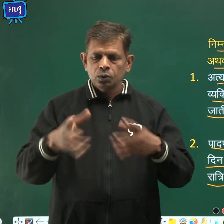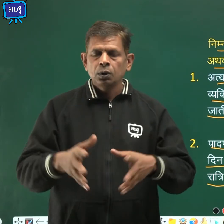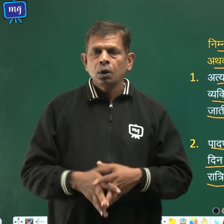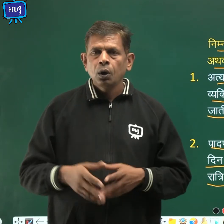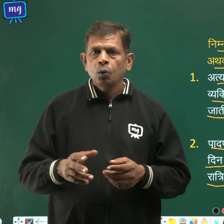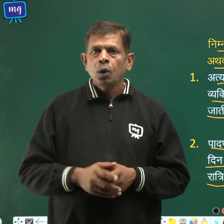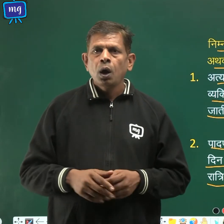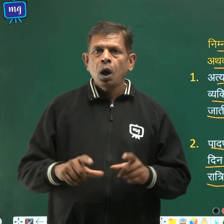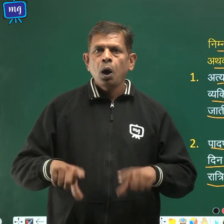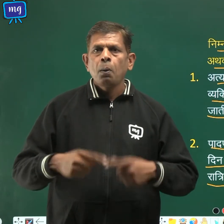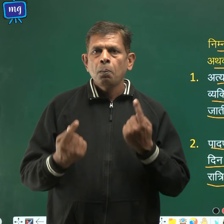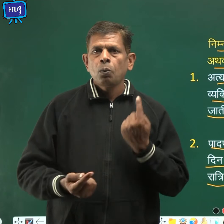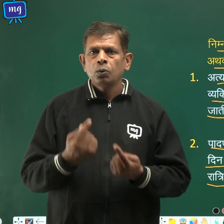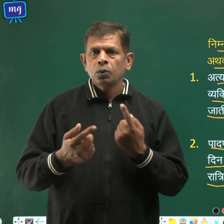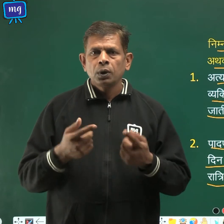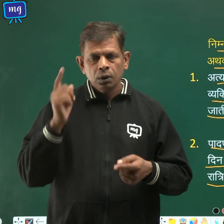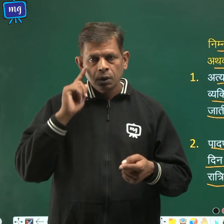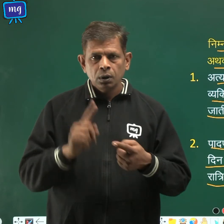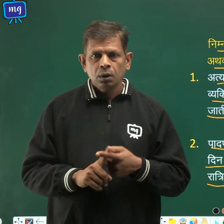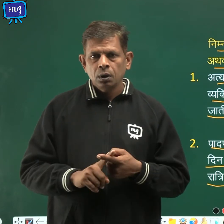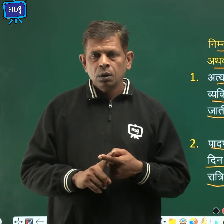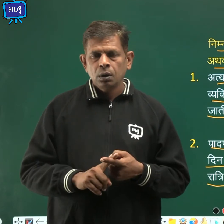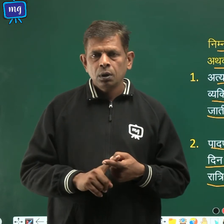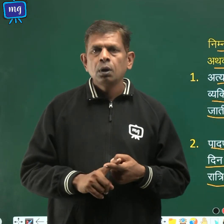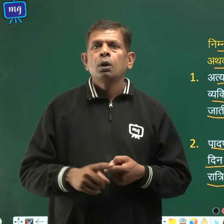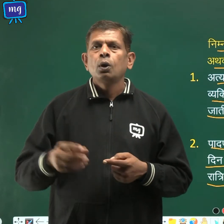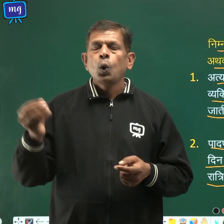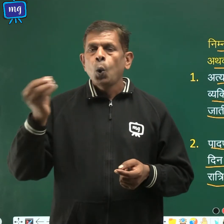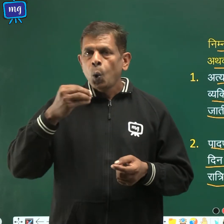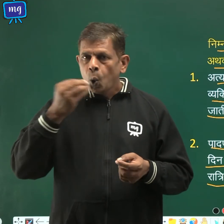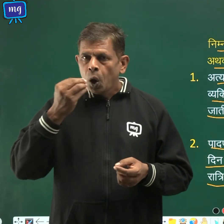वो पौधों के लिए प्रकाश संश्लेषण में